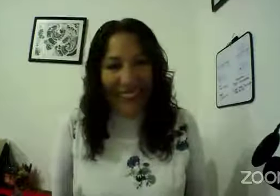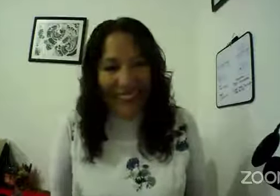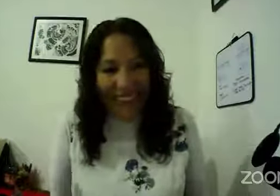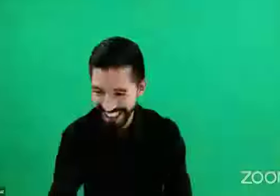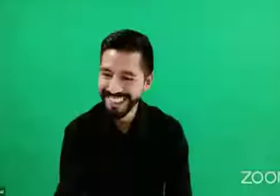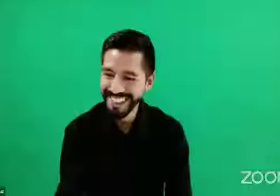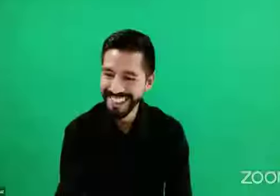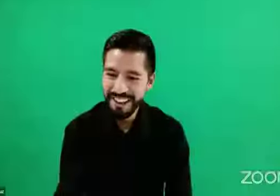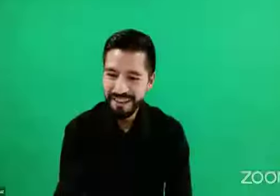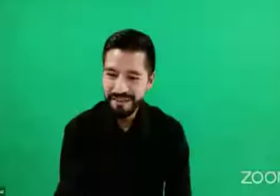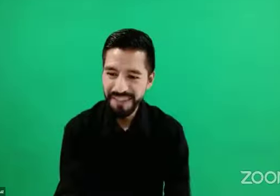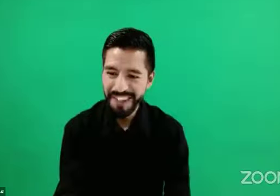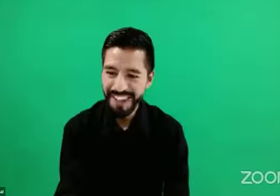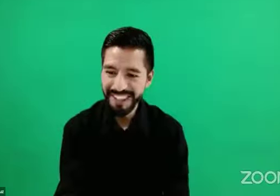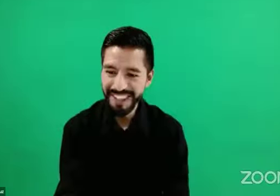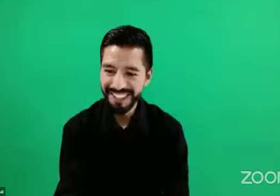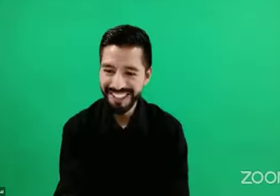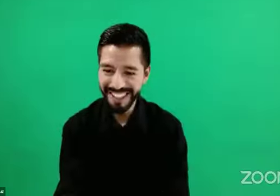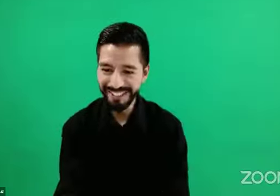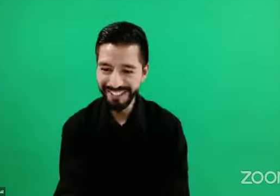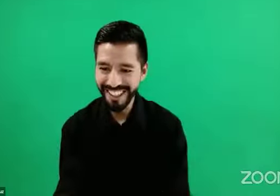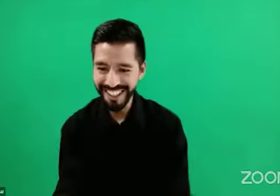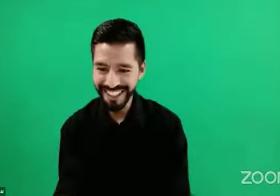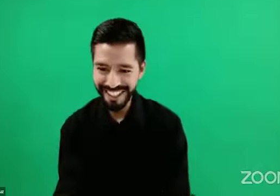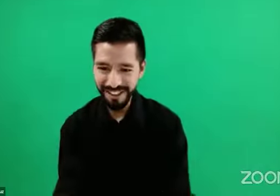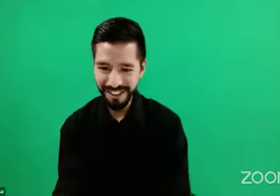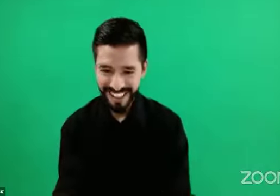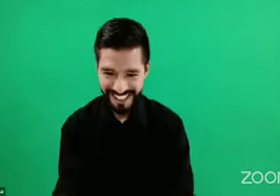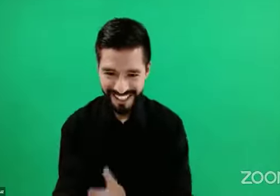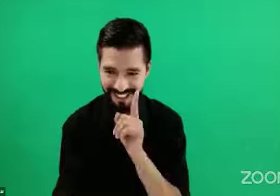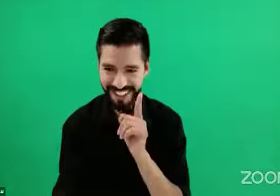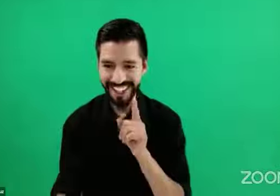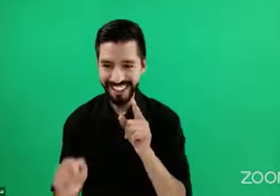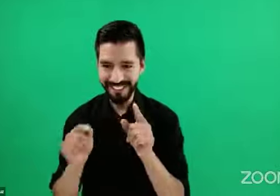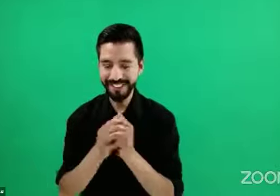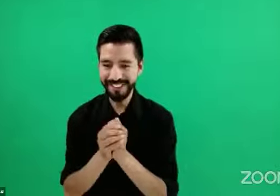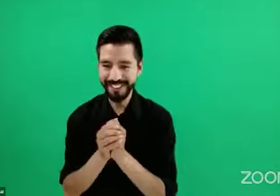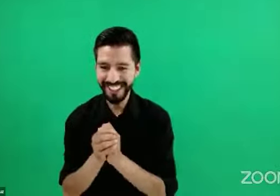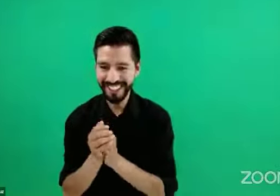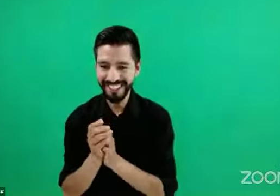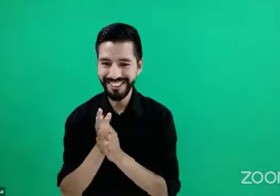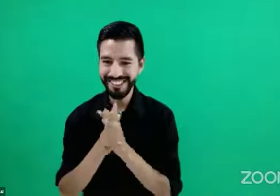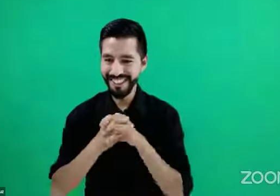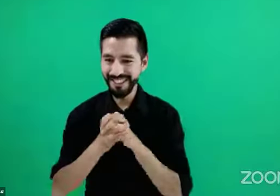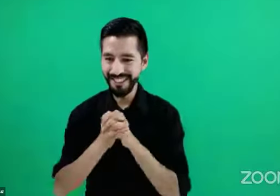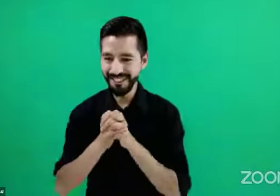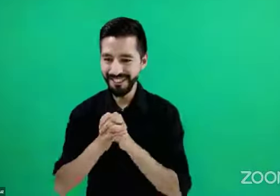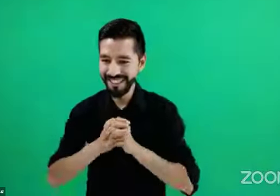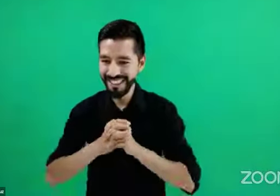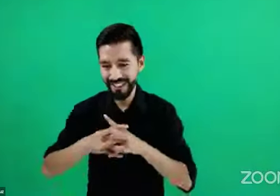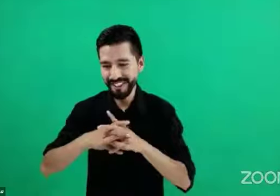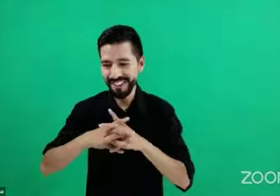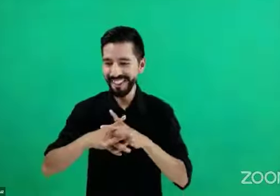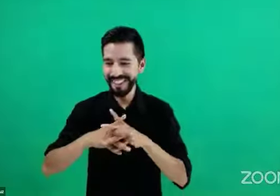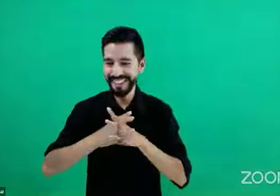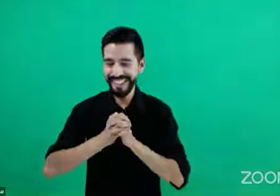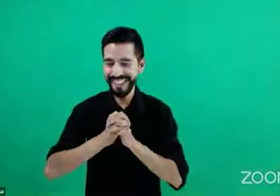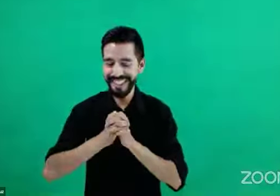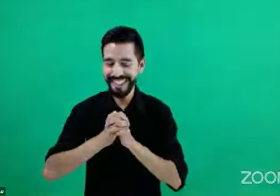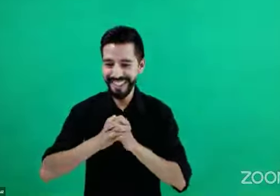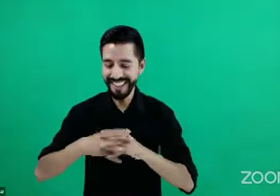Ok. Ahorita me acordé de una, de hecho porque estamos trabajando con Manuel, con,